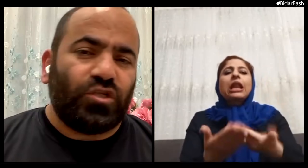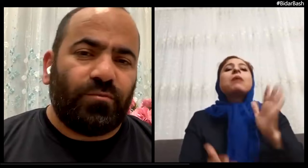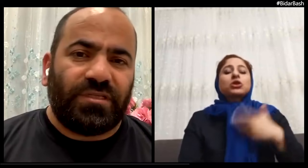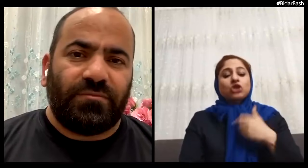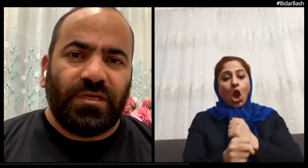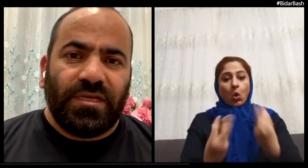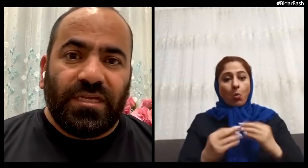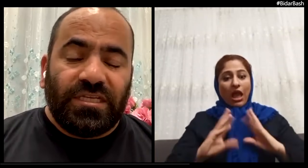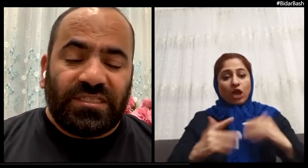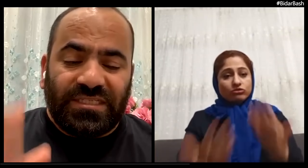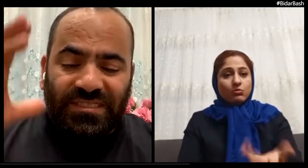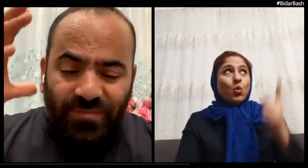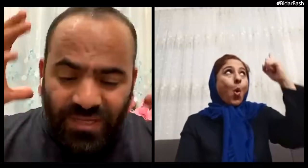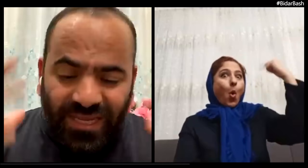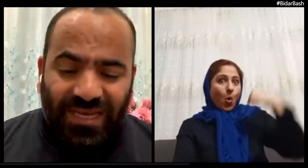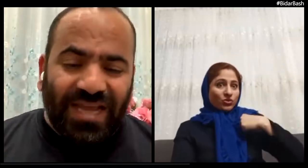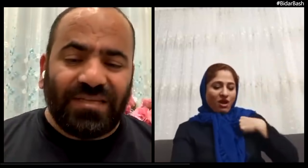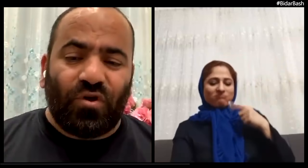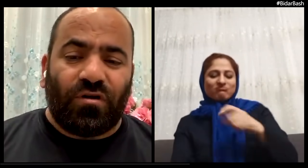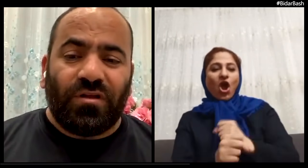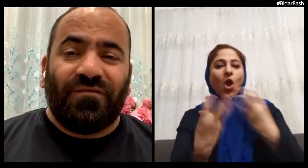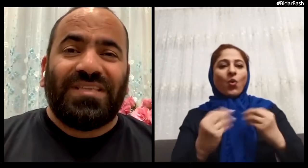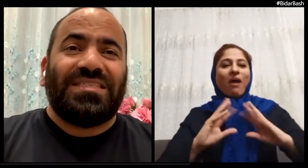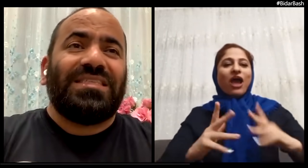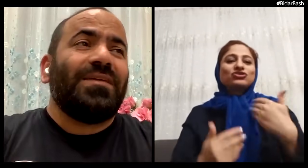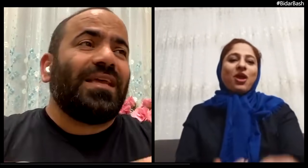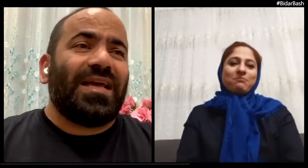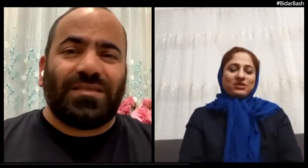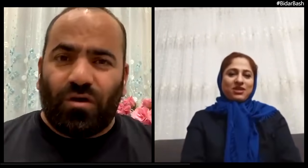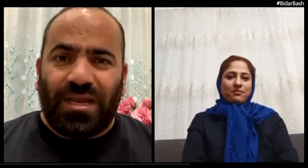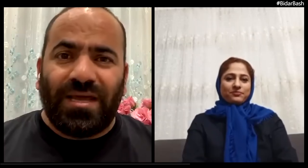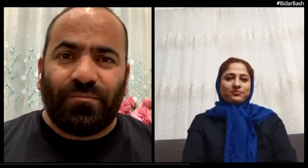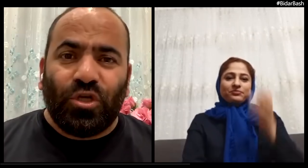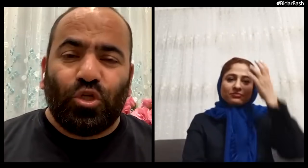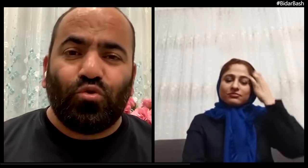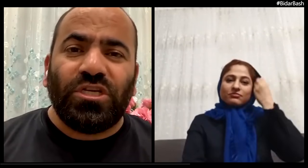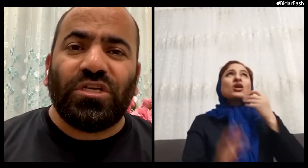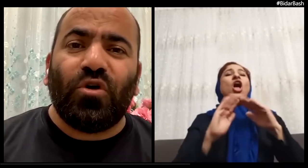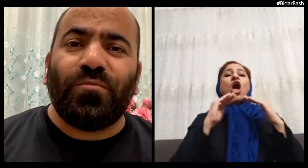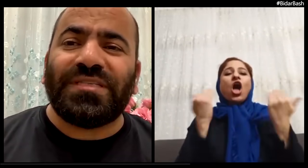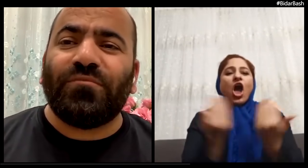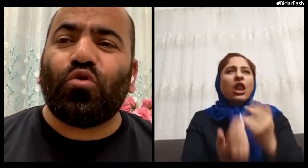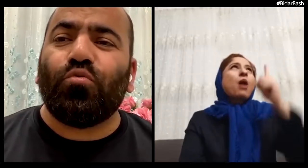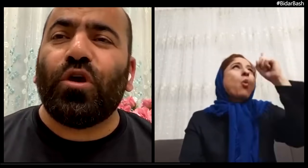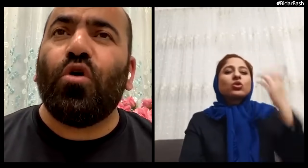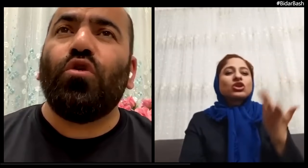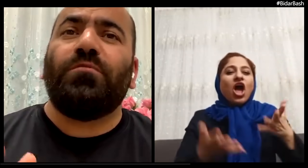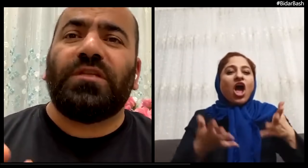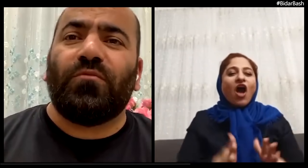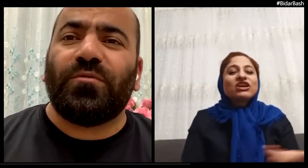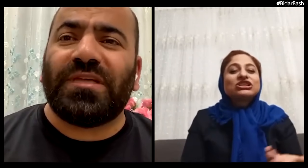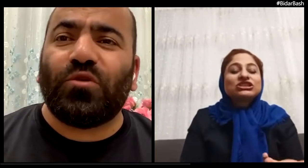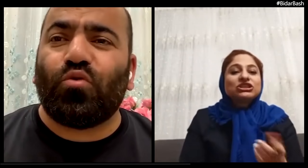خوب انجام بدیم، سیستم خلقت ما و سیستم خلقت عالم جوریه که ما رو به سمت خوبی ها